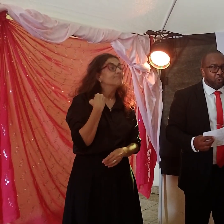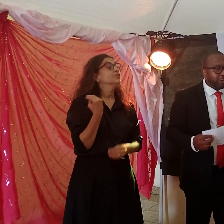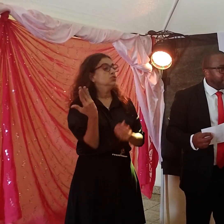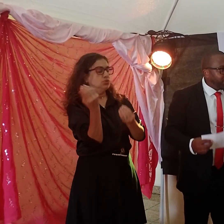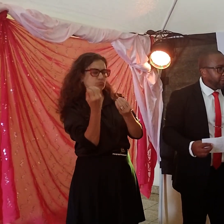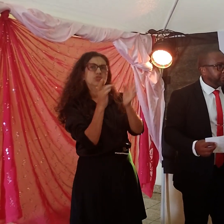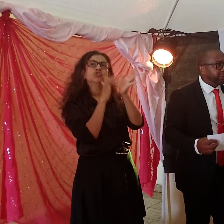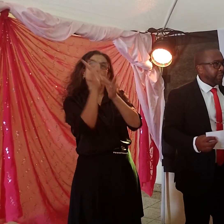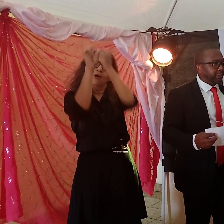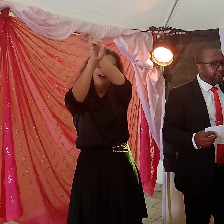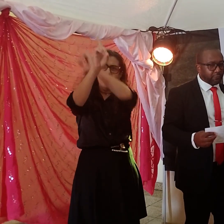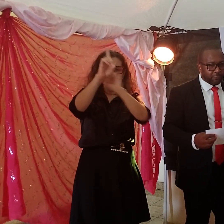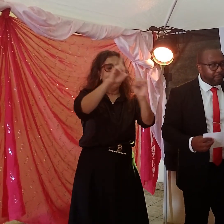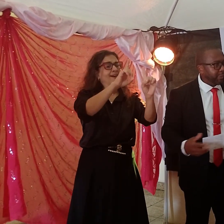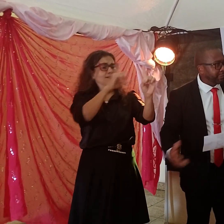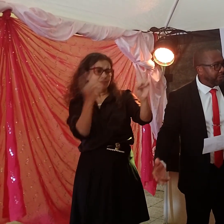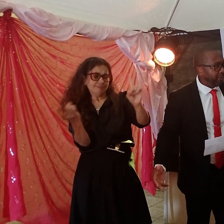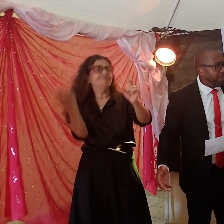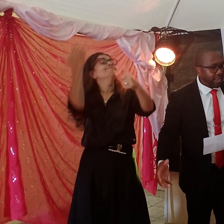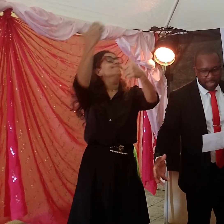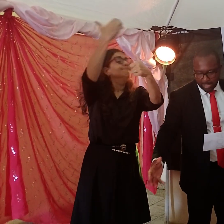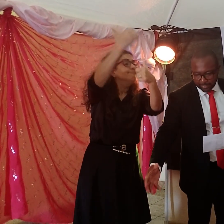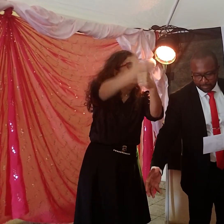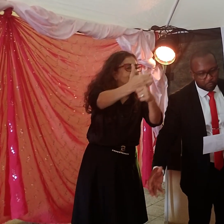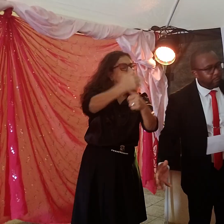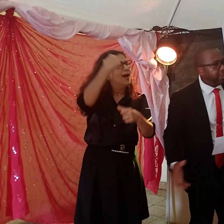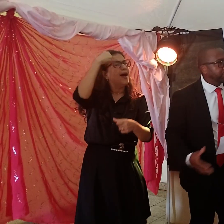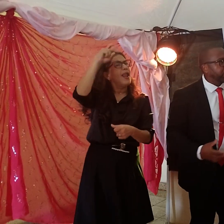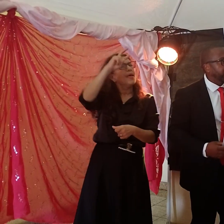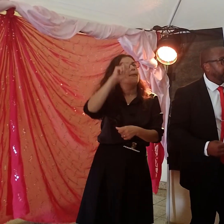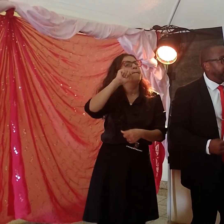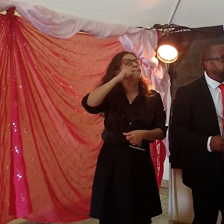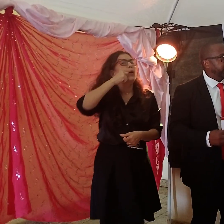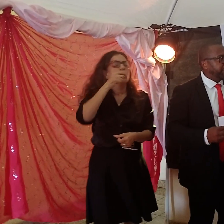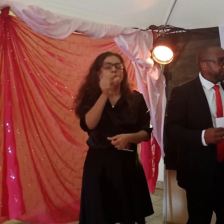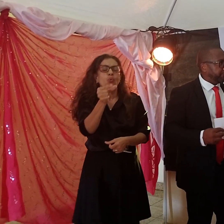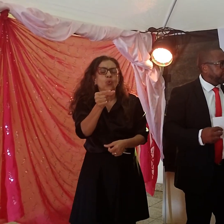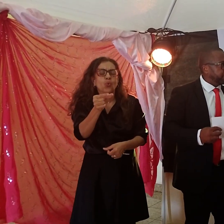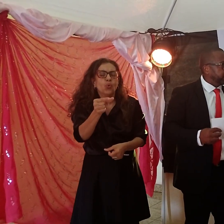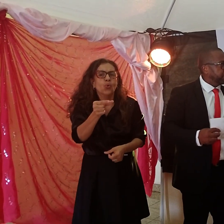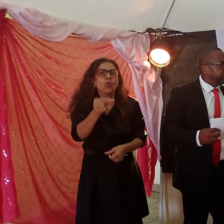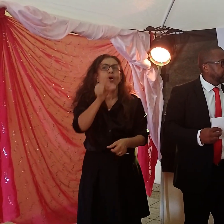Toda vez que a gente faz atenção a esse momento, a gente...